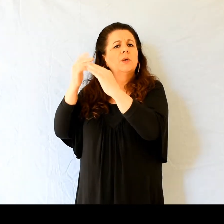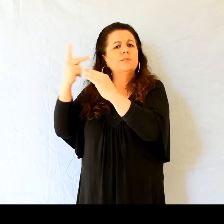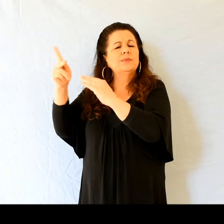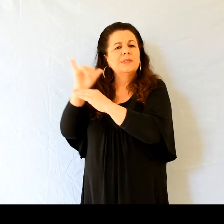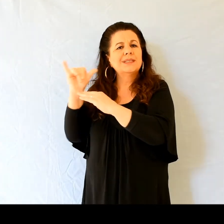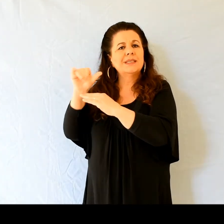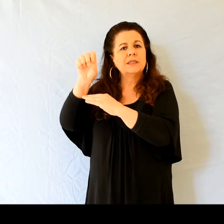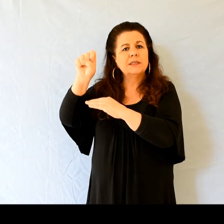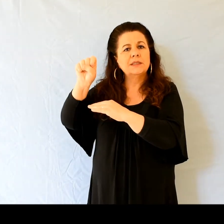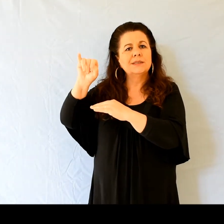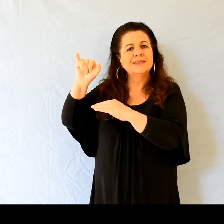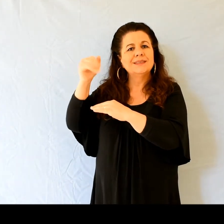Pendant qu'ils étaient à table,